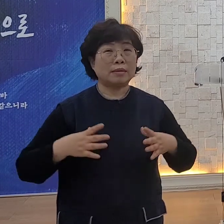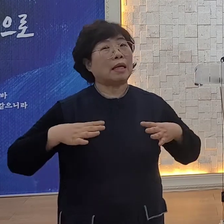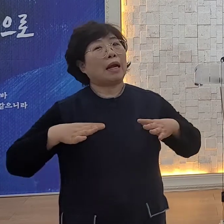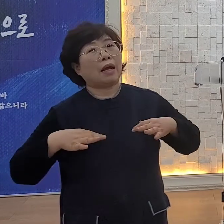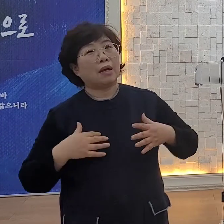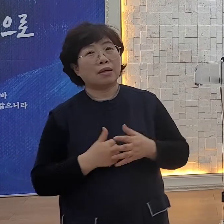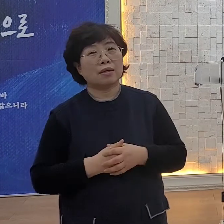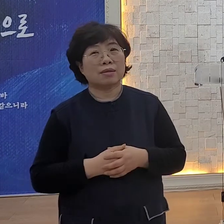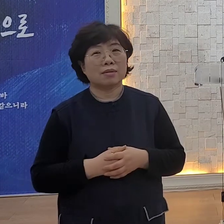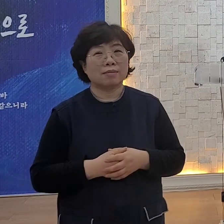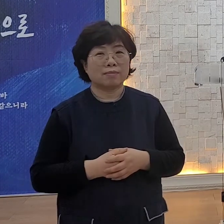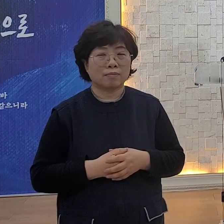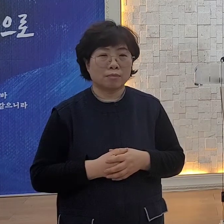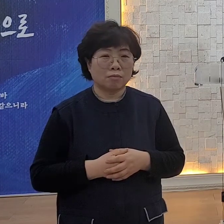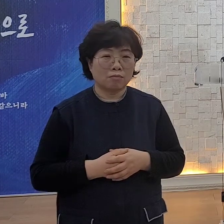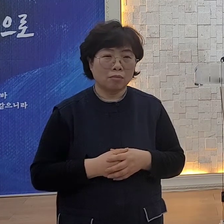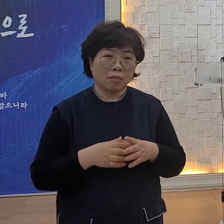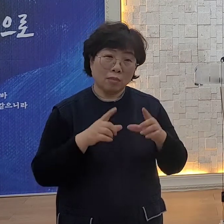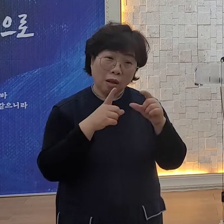자랑.